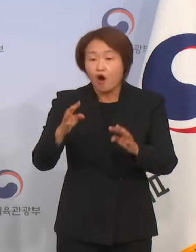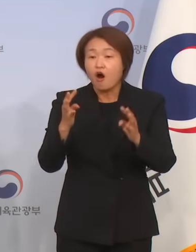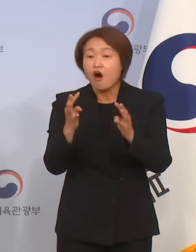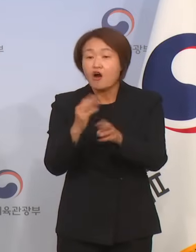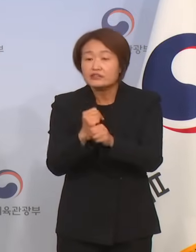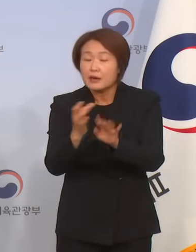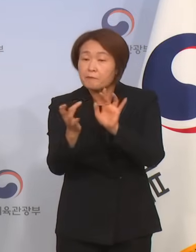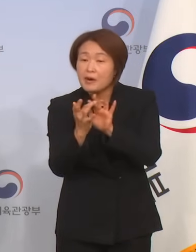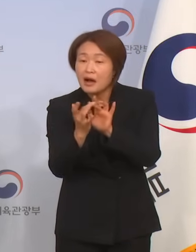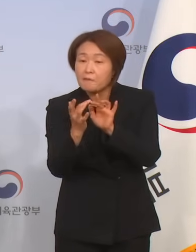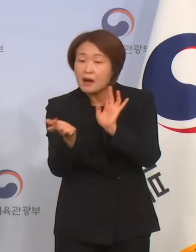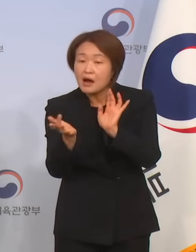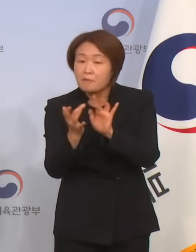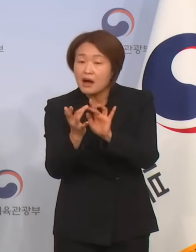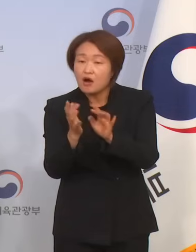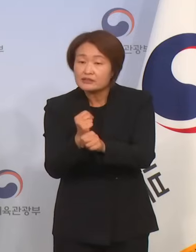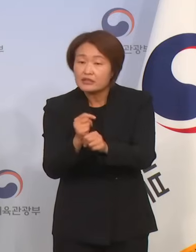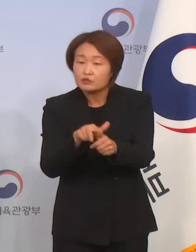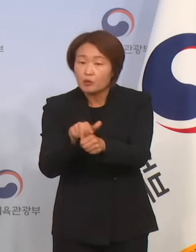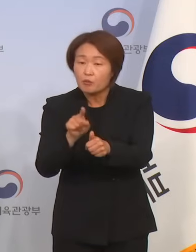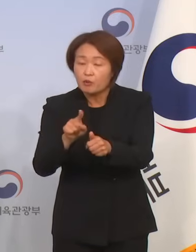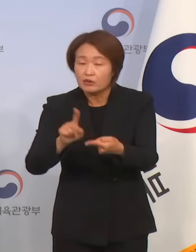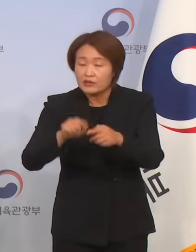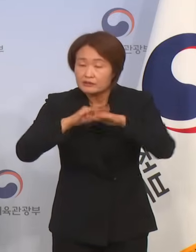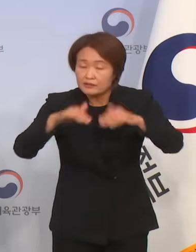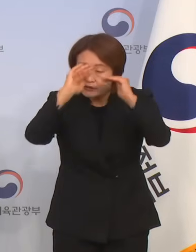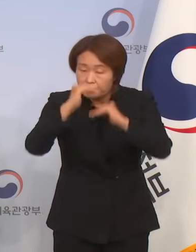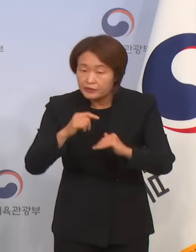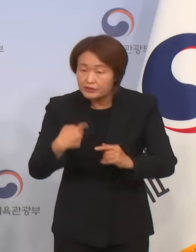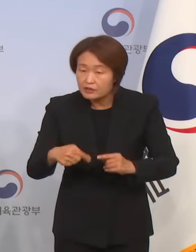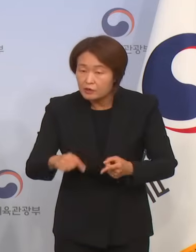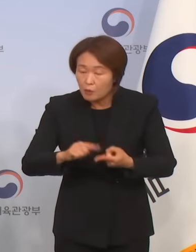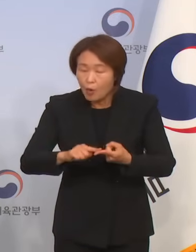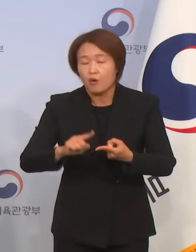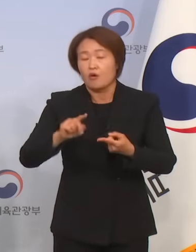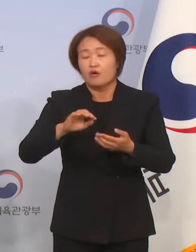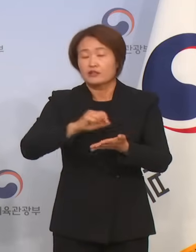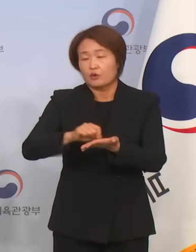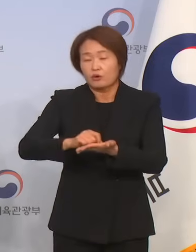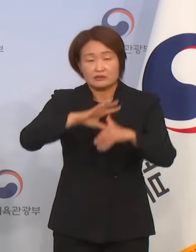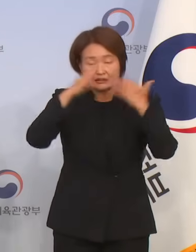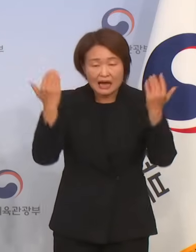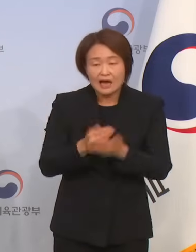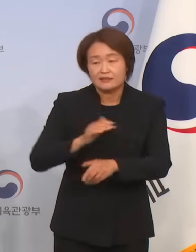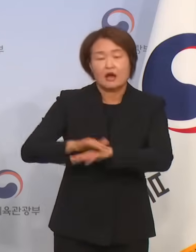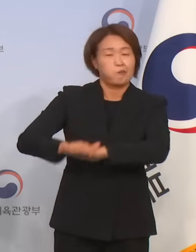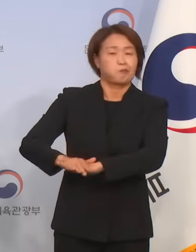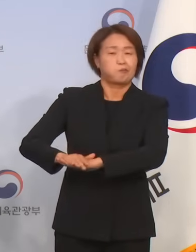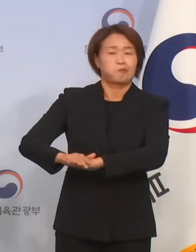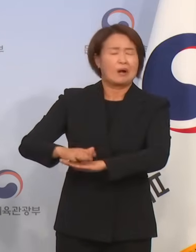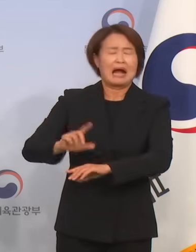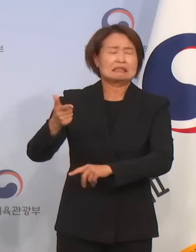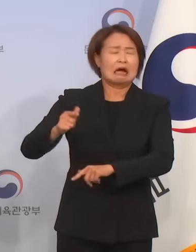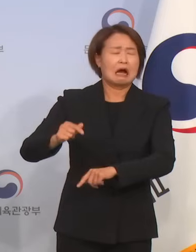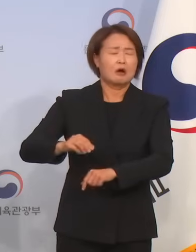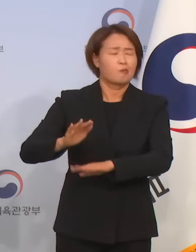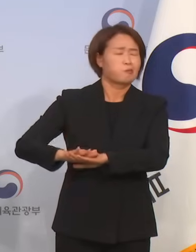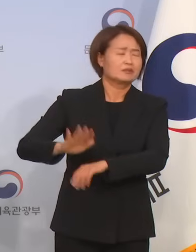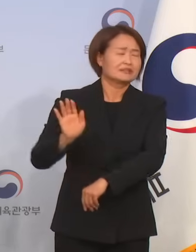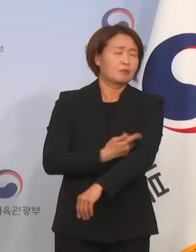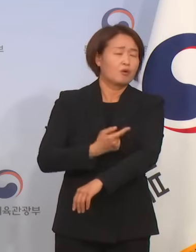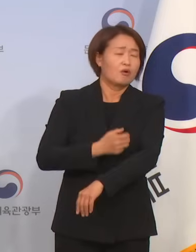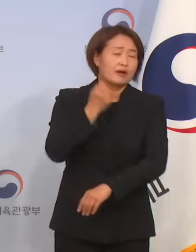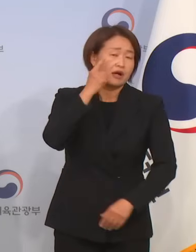접속일시, 접속지정보, 처리내역 등의 접속기록을 제대로 보관하지 않고 있었고 월